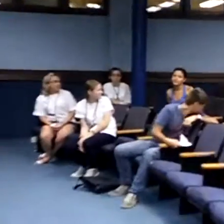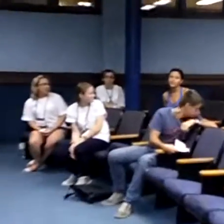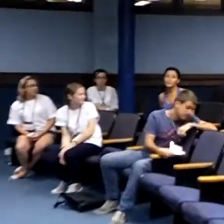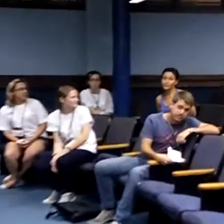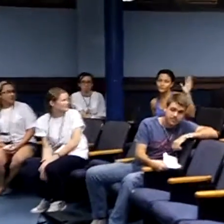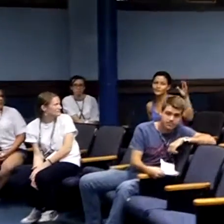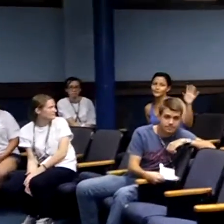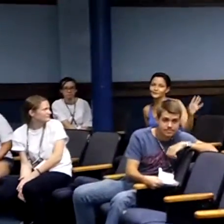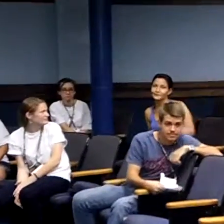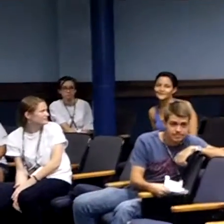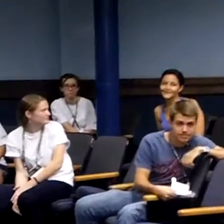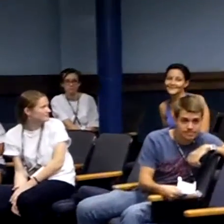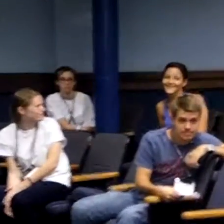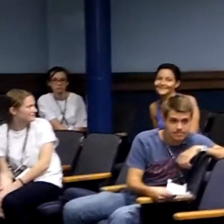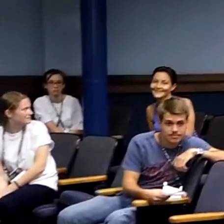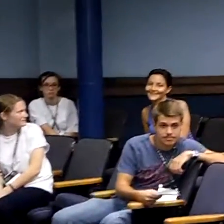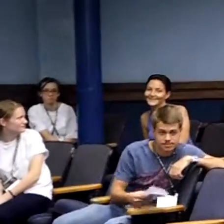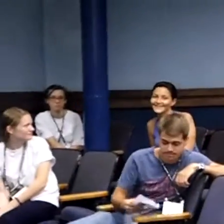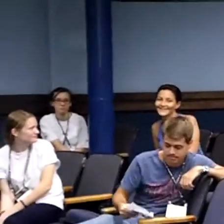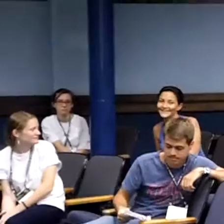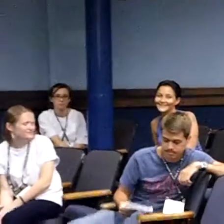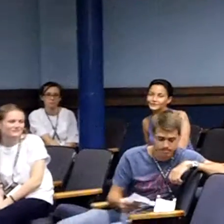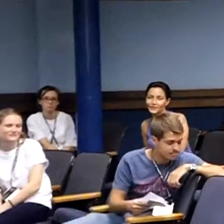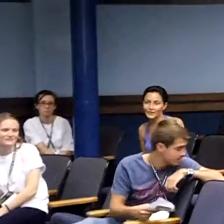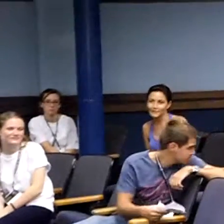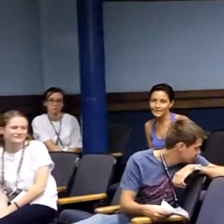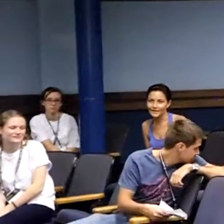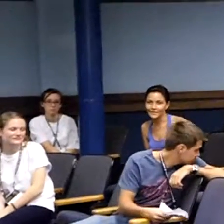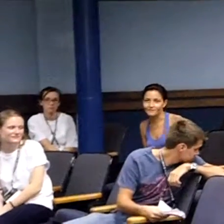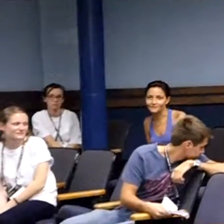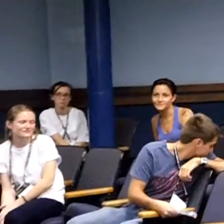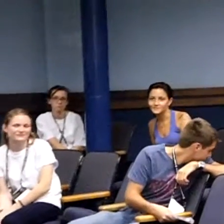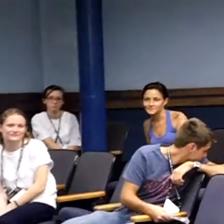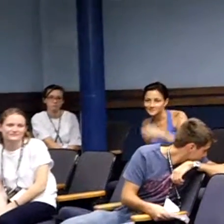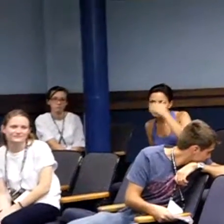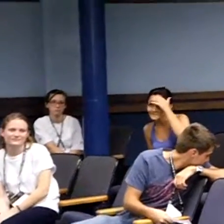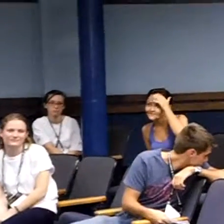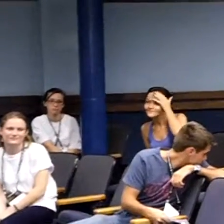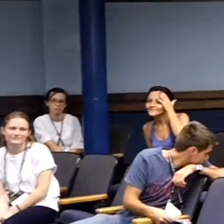Um amigo falou. No local que eu trabalhava.